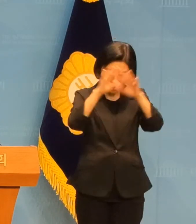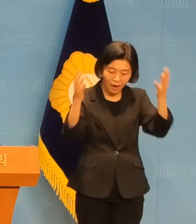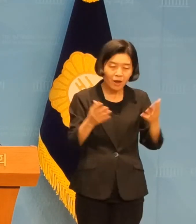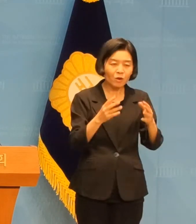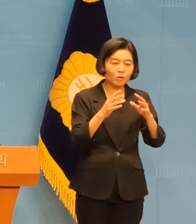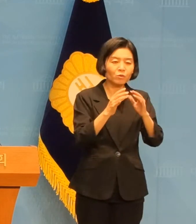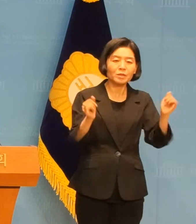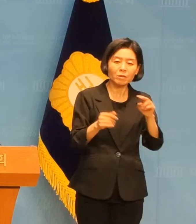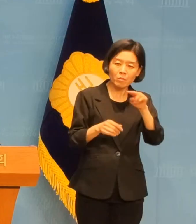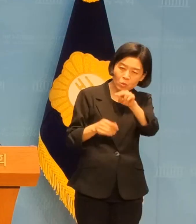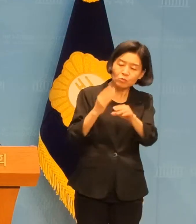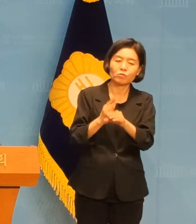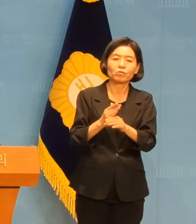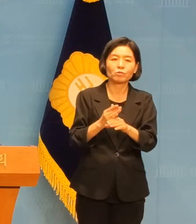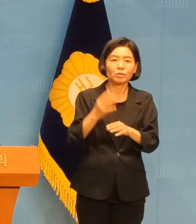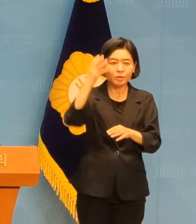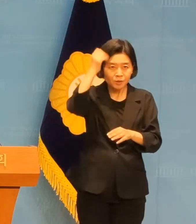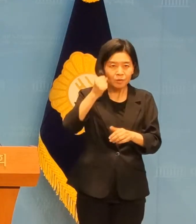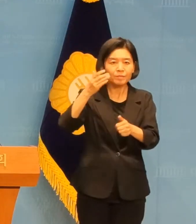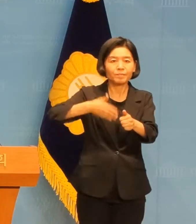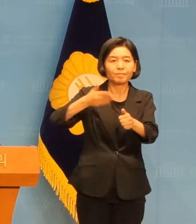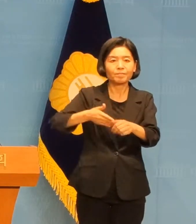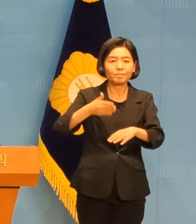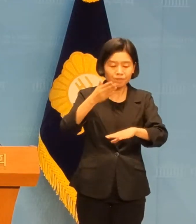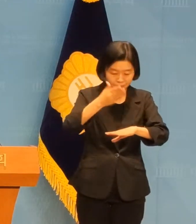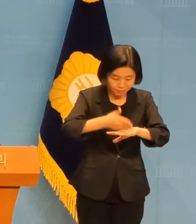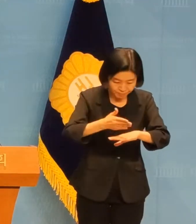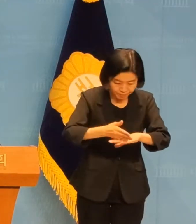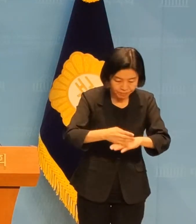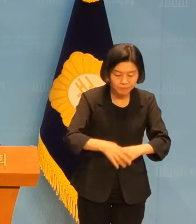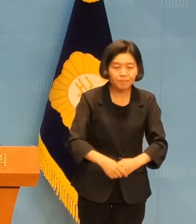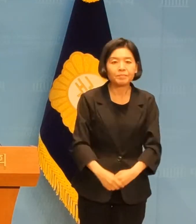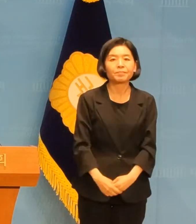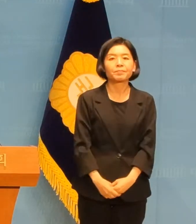될 것입니다. 감사합니다.